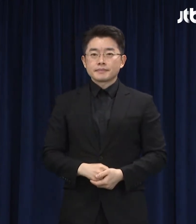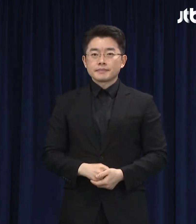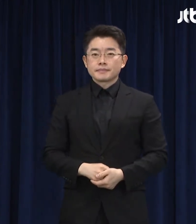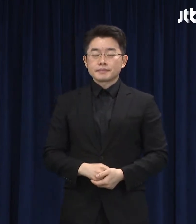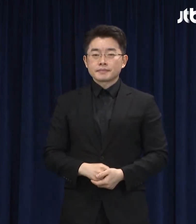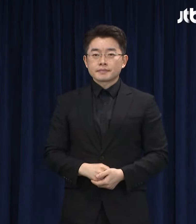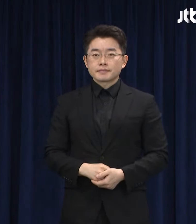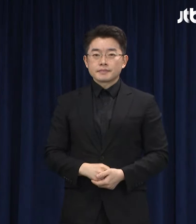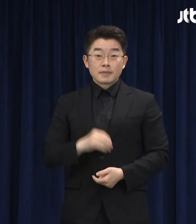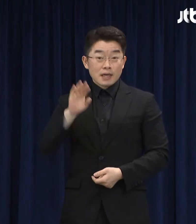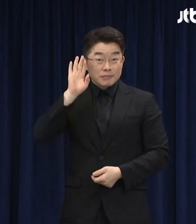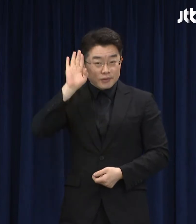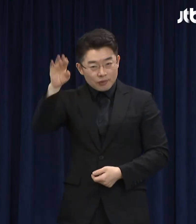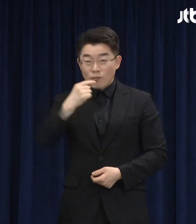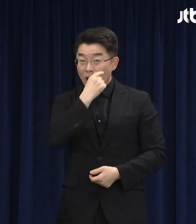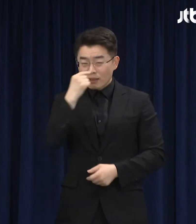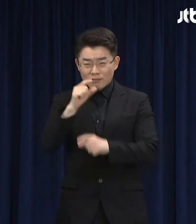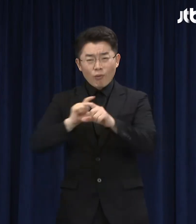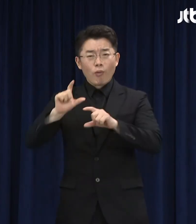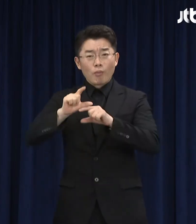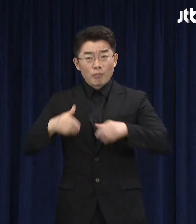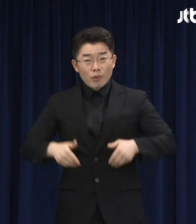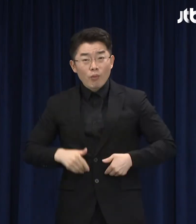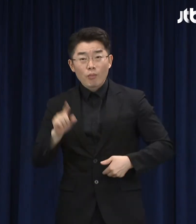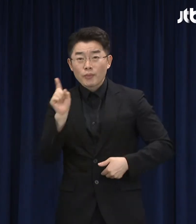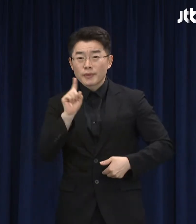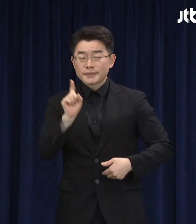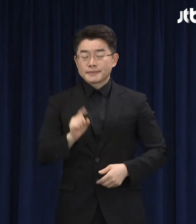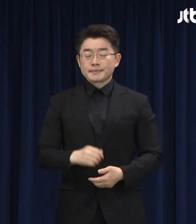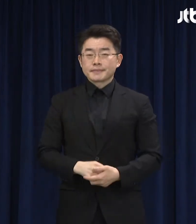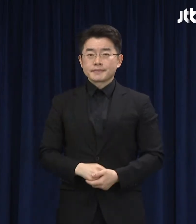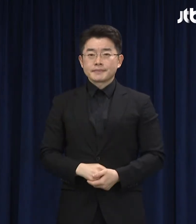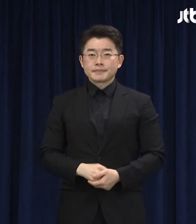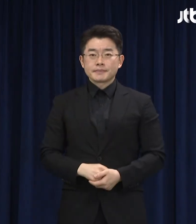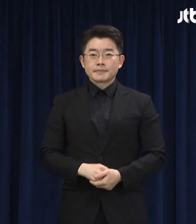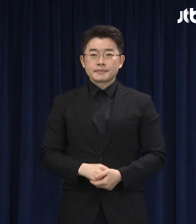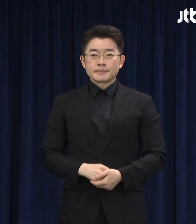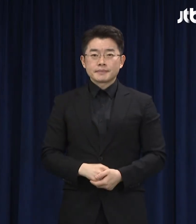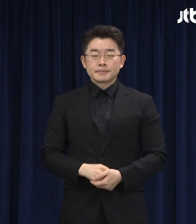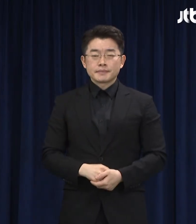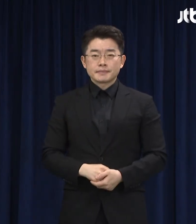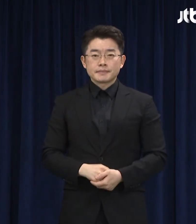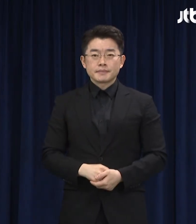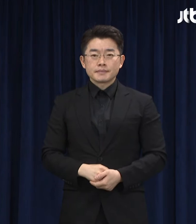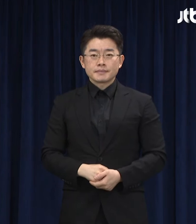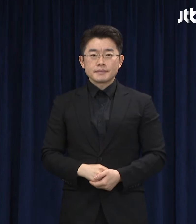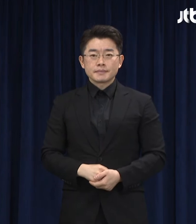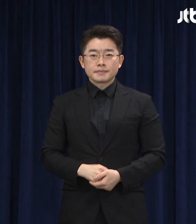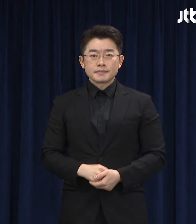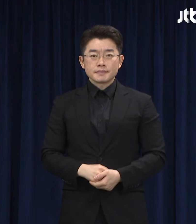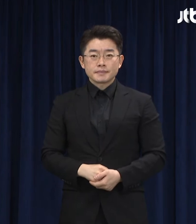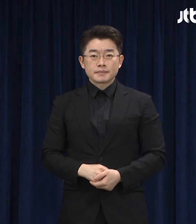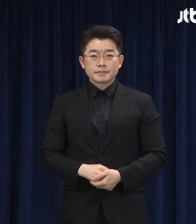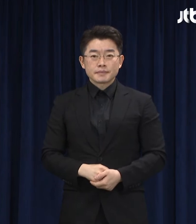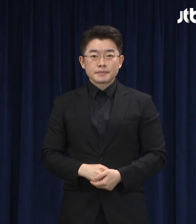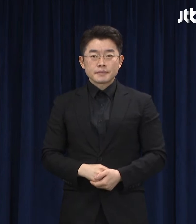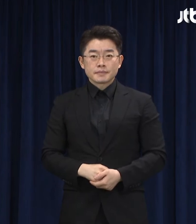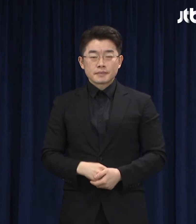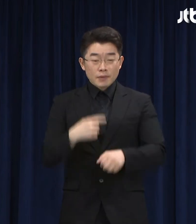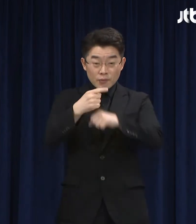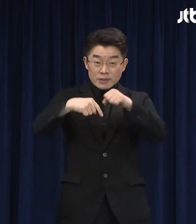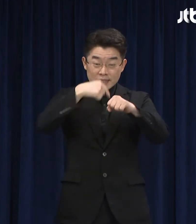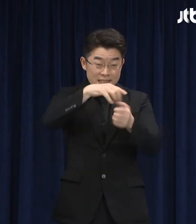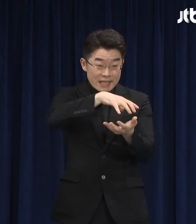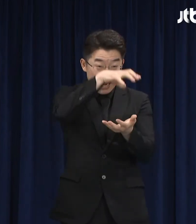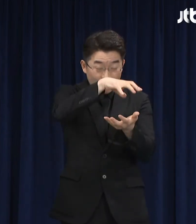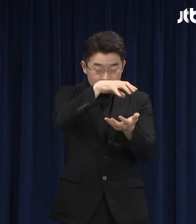앞으로 추가 확인할 사항들이 있습니다. 말씀드린 저희들이 확보한 자료에 대해서는 각각의 농도치가